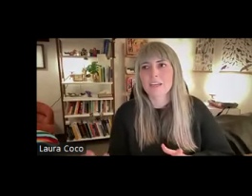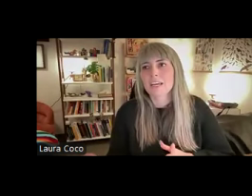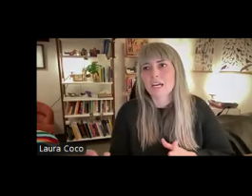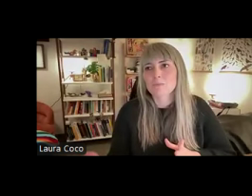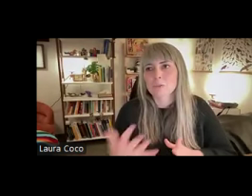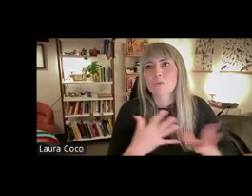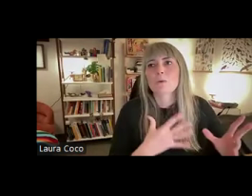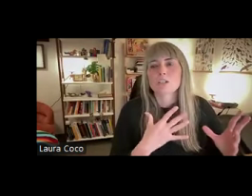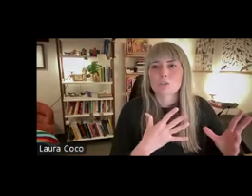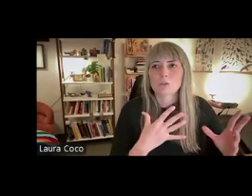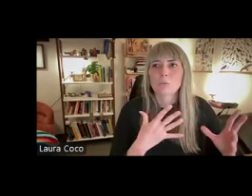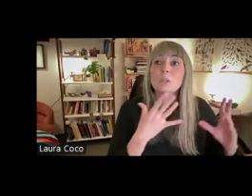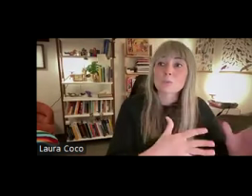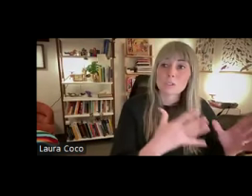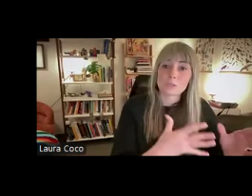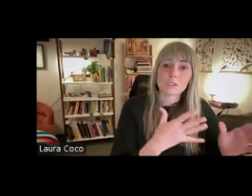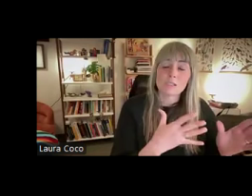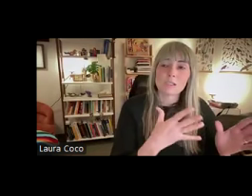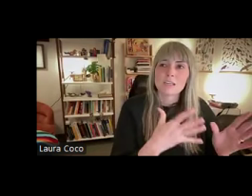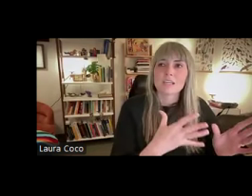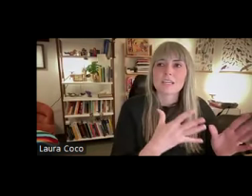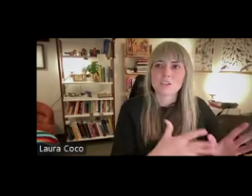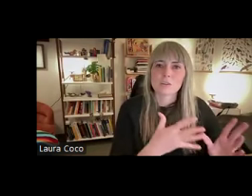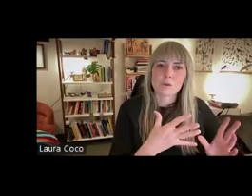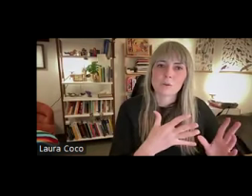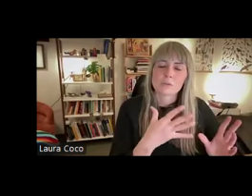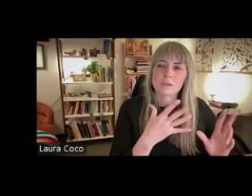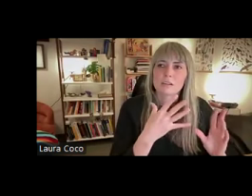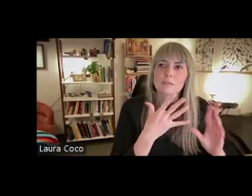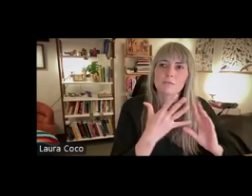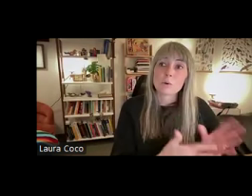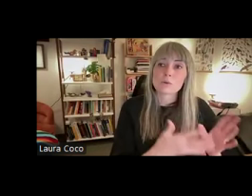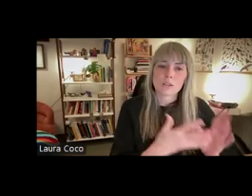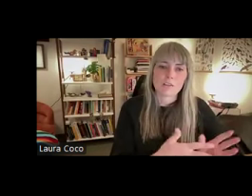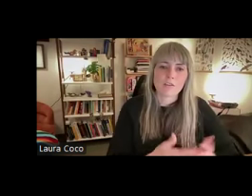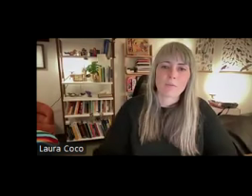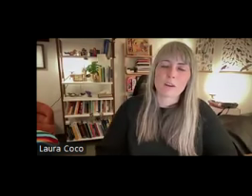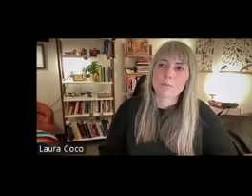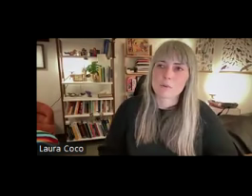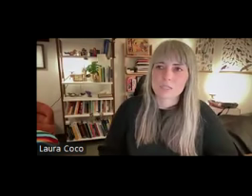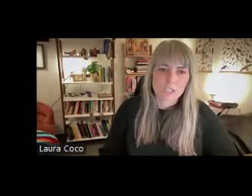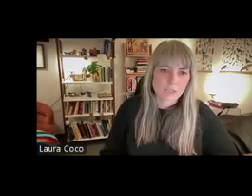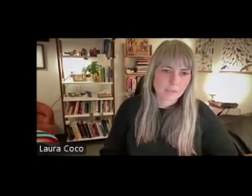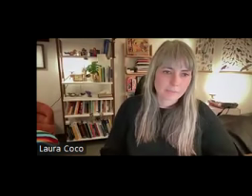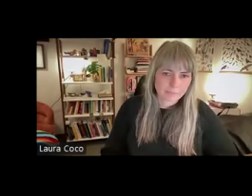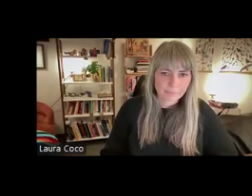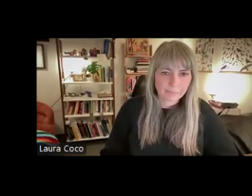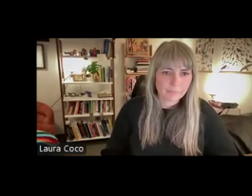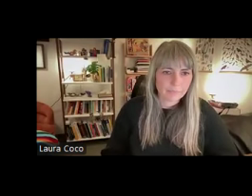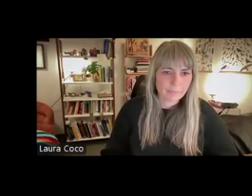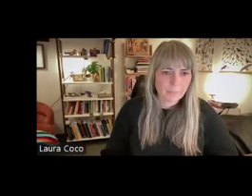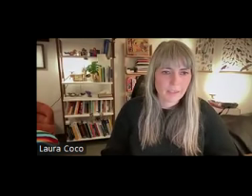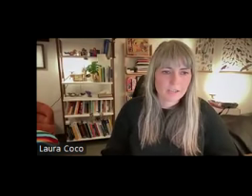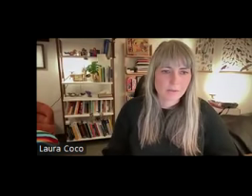someone. ruido. No queremos So we want to sobreproteger a put the alguien si no es necesario, resources entonces queremos que into los those recursos roles se on the farm that asignen are a most aquellos dangerous